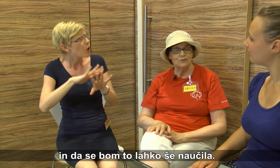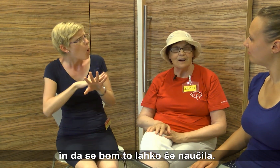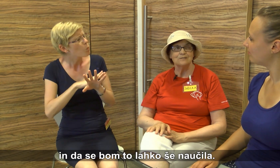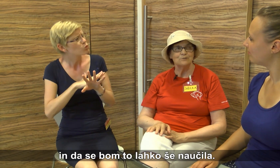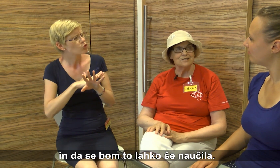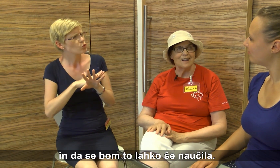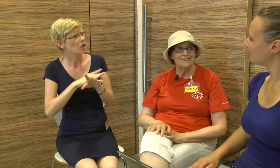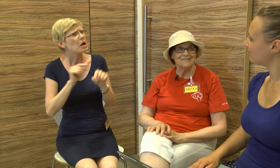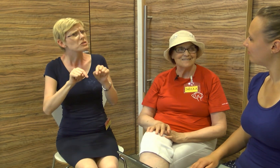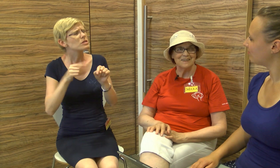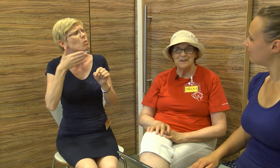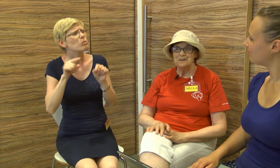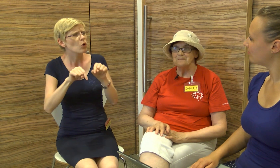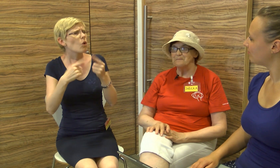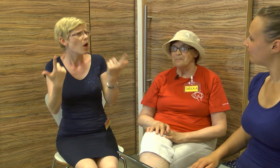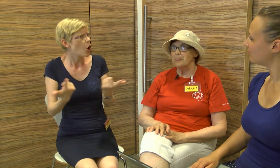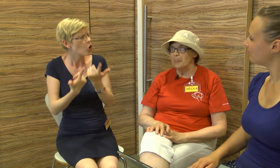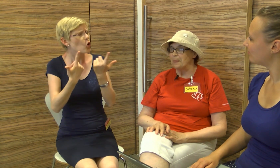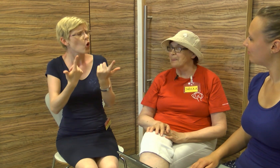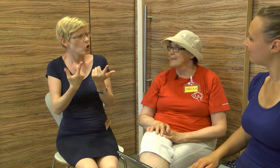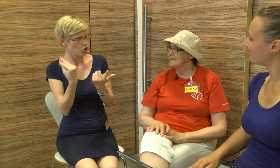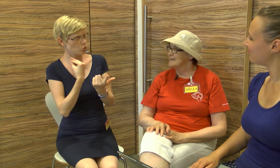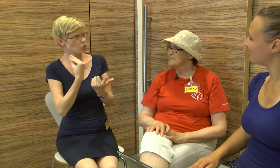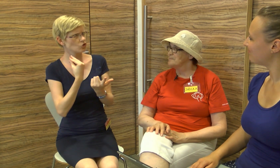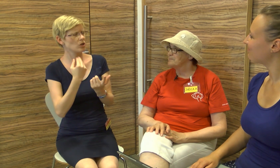βομσα το λάχνα ουτσίλα.